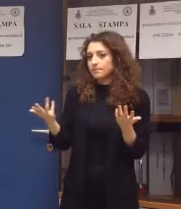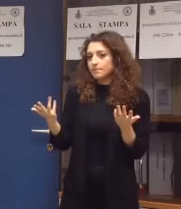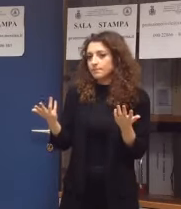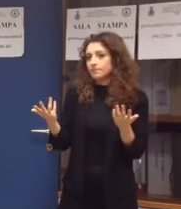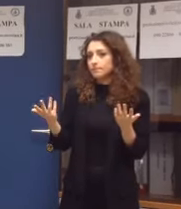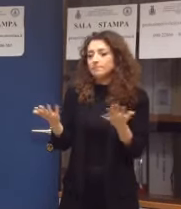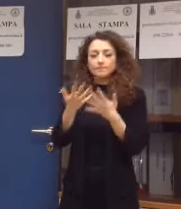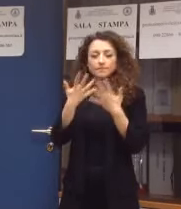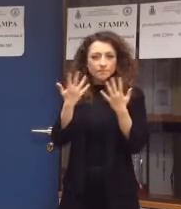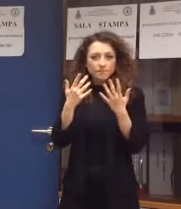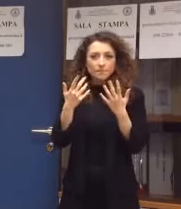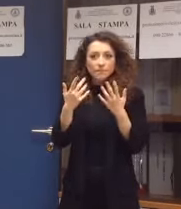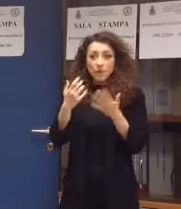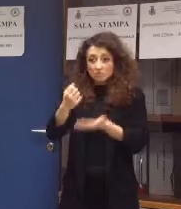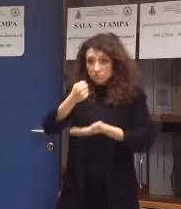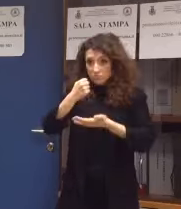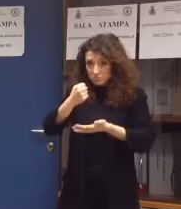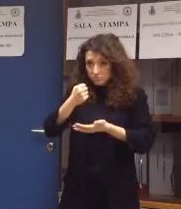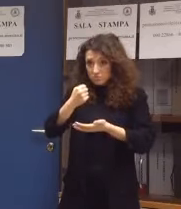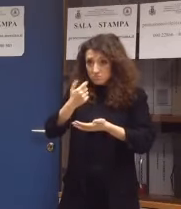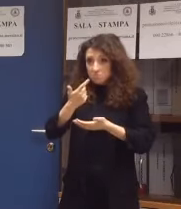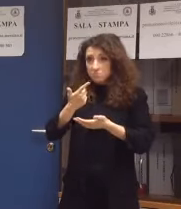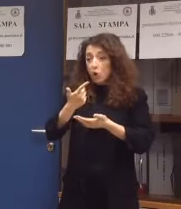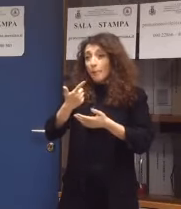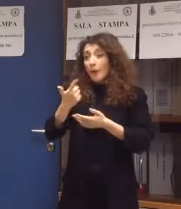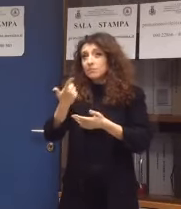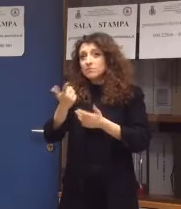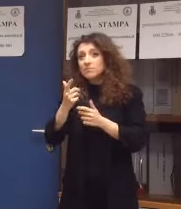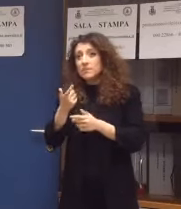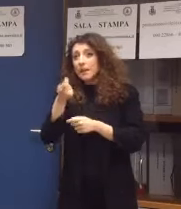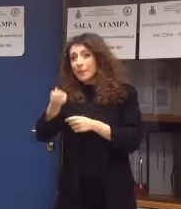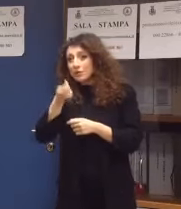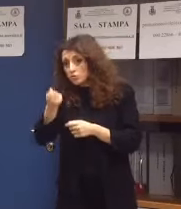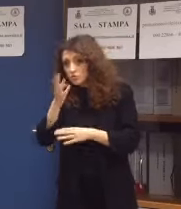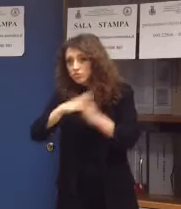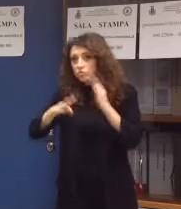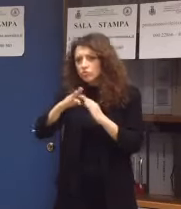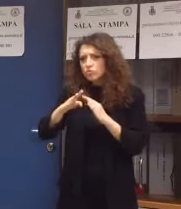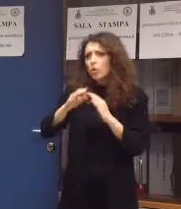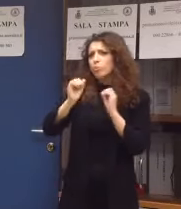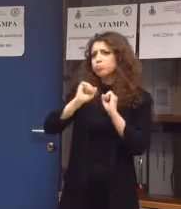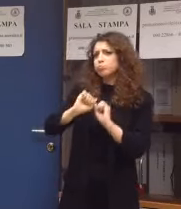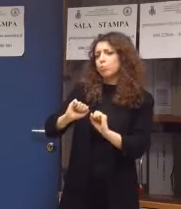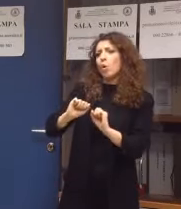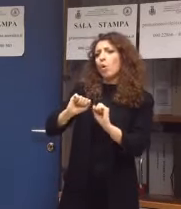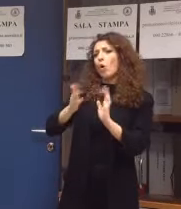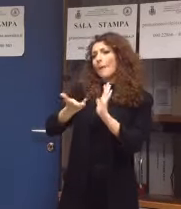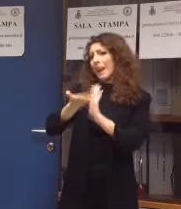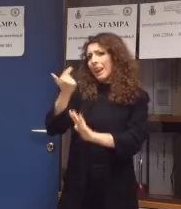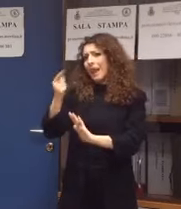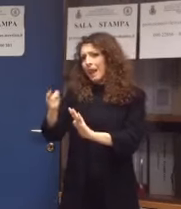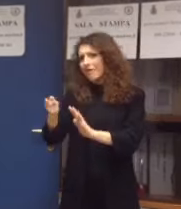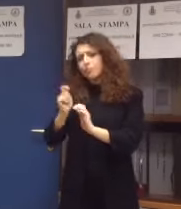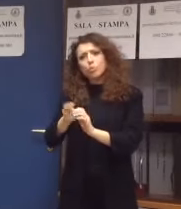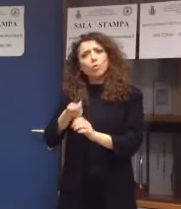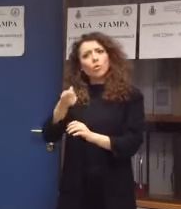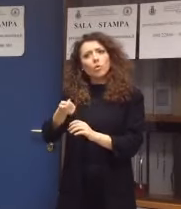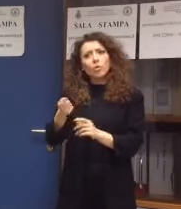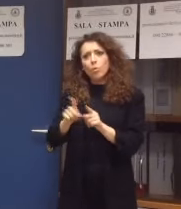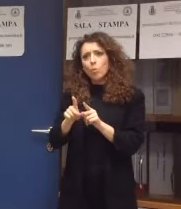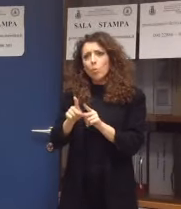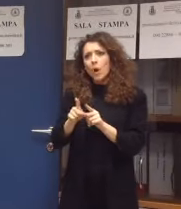che invece queste somme non devono essere considerate, dico, non ci sono problemi. Io ho chiesto tra l'altro una risposta urgente in merito a